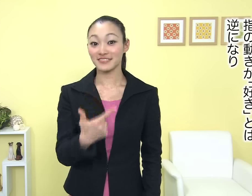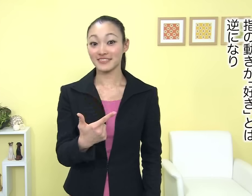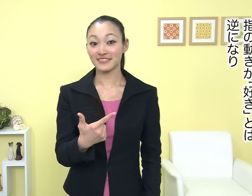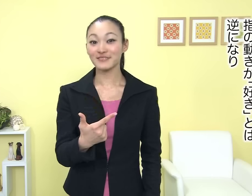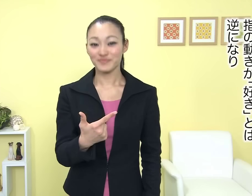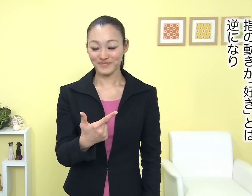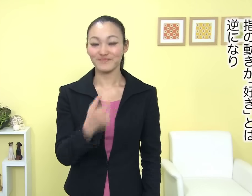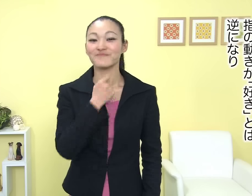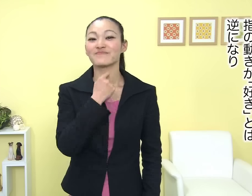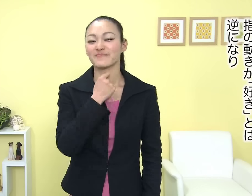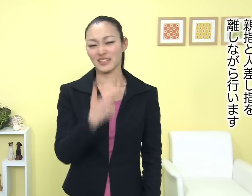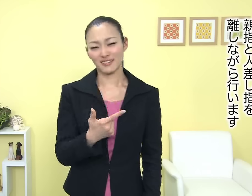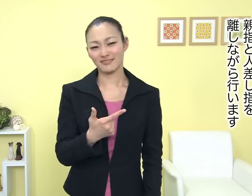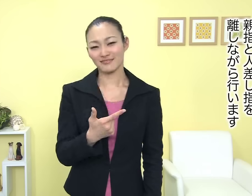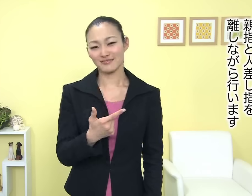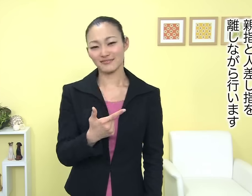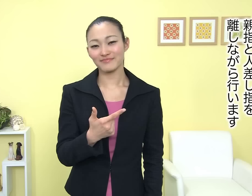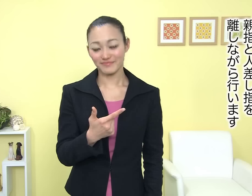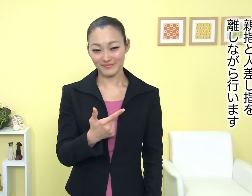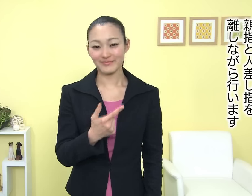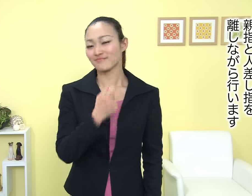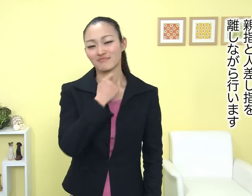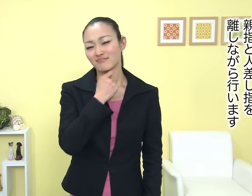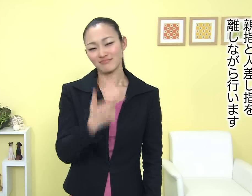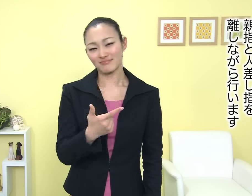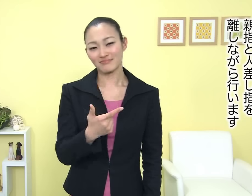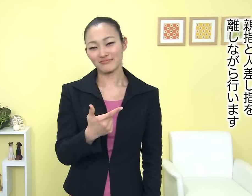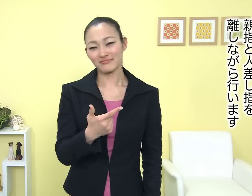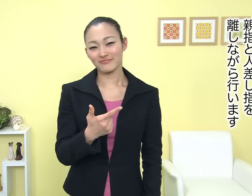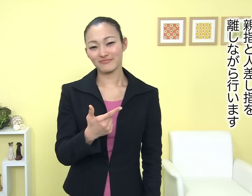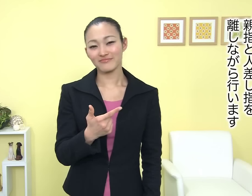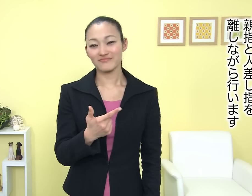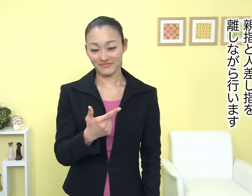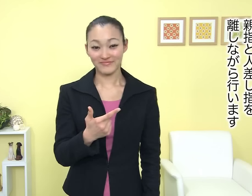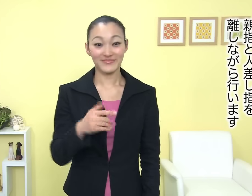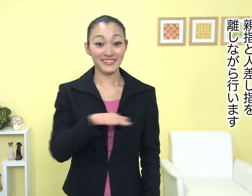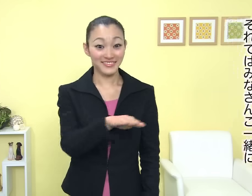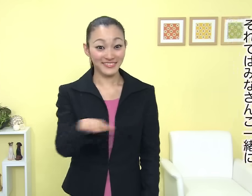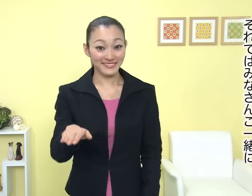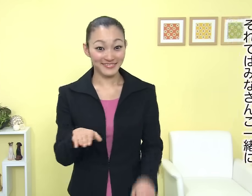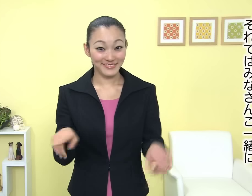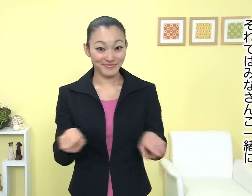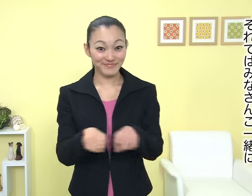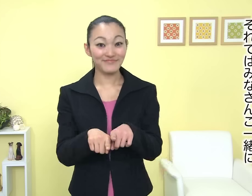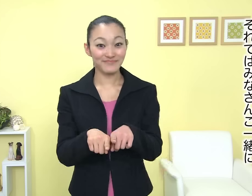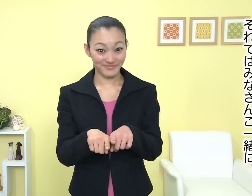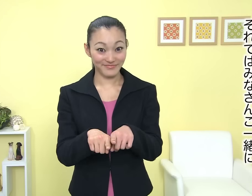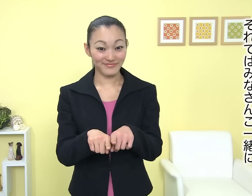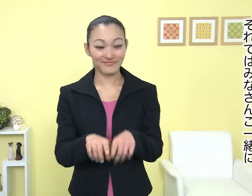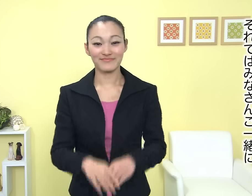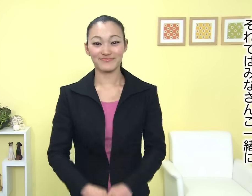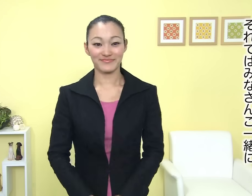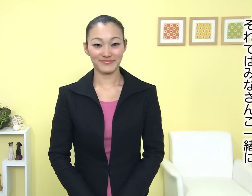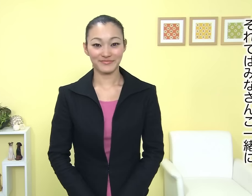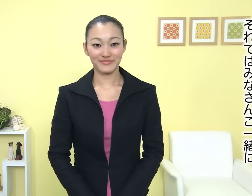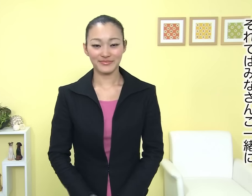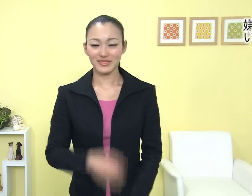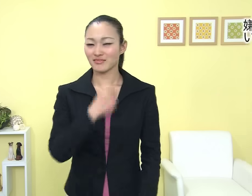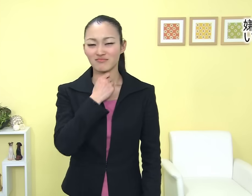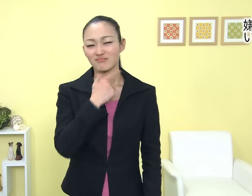になり、親指と人差し指を離しながら行います。それでは皆さんご一緒に、嫌